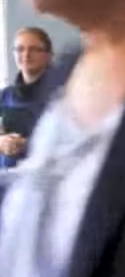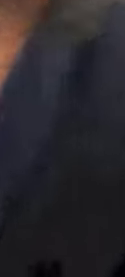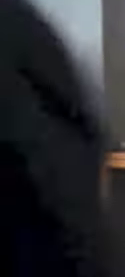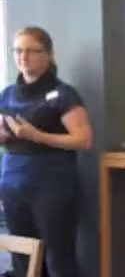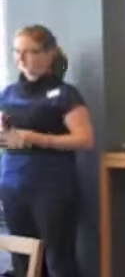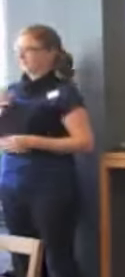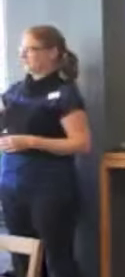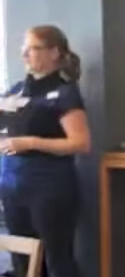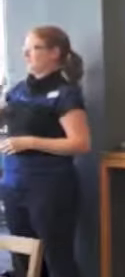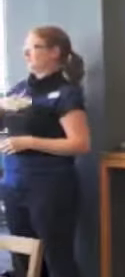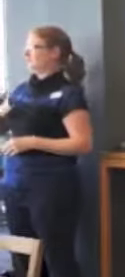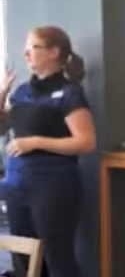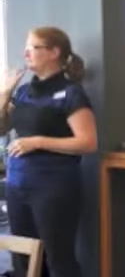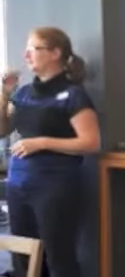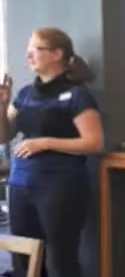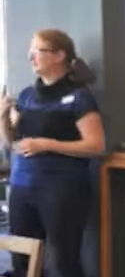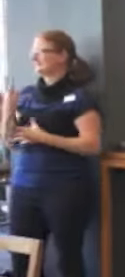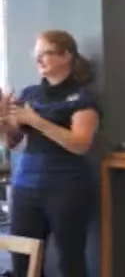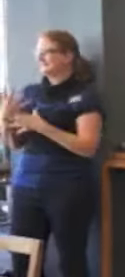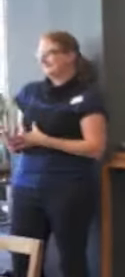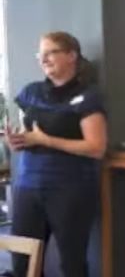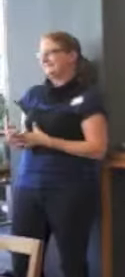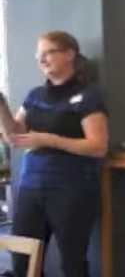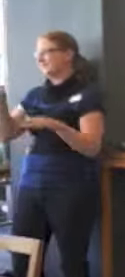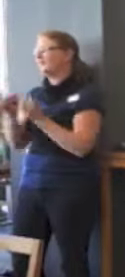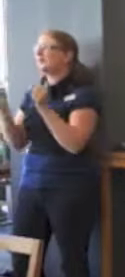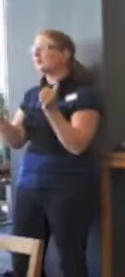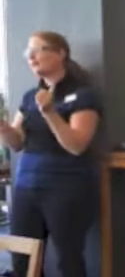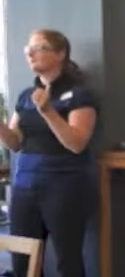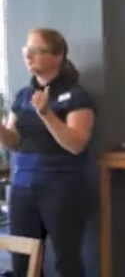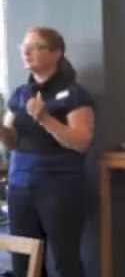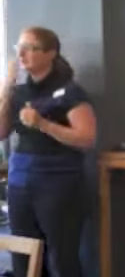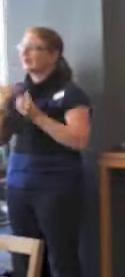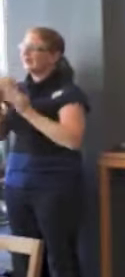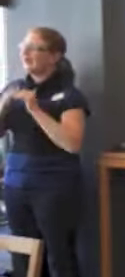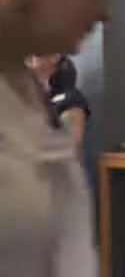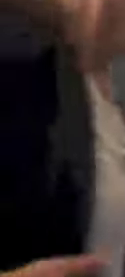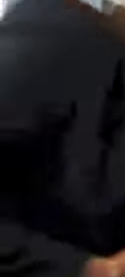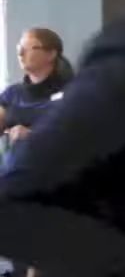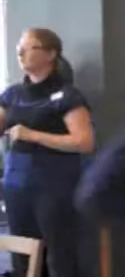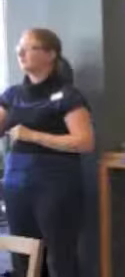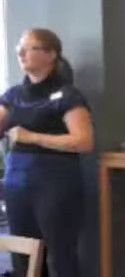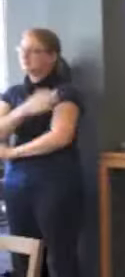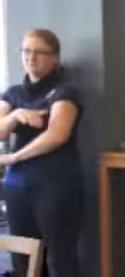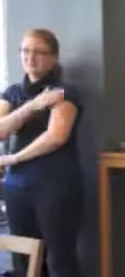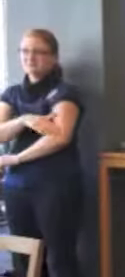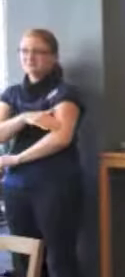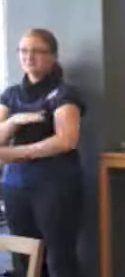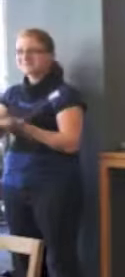Jag hade tänkt på en abstrakt teoretisk nivå, men det är okej. Konkret. Det kan handla om, väldigt vanligt att man sysslar med